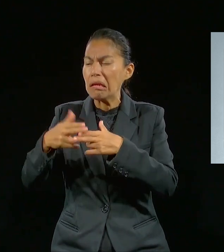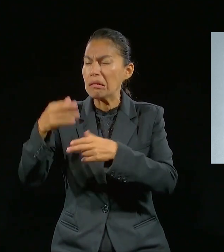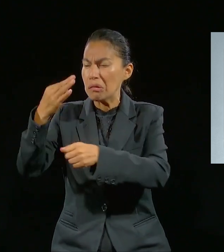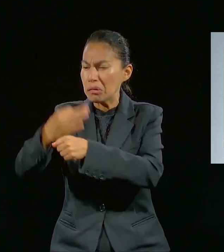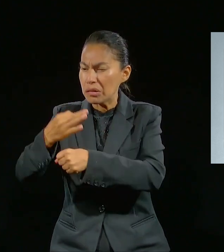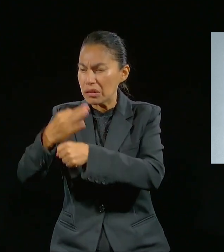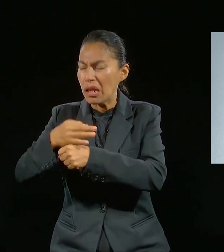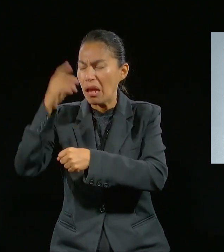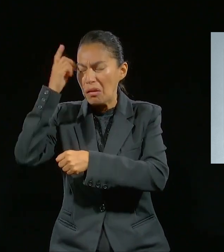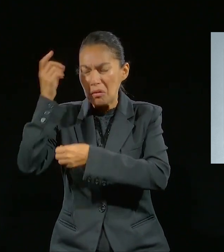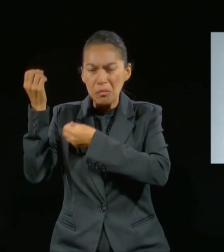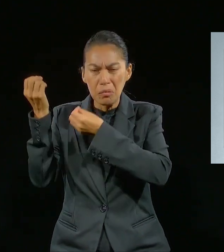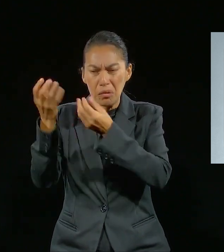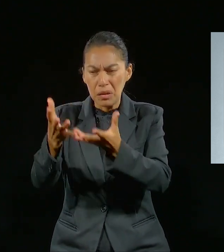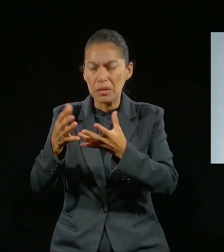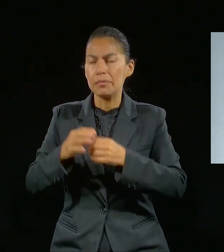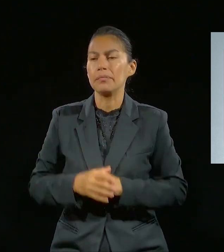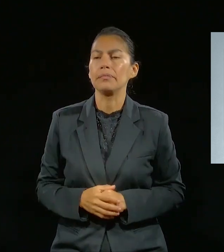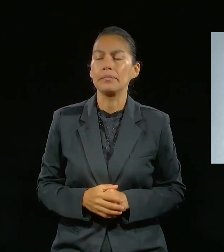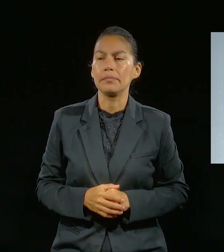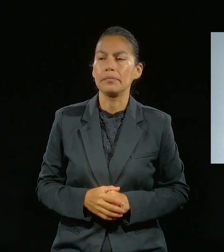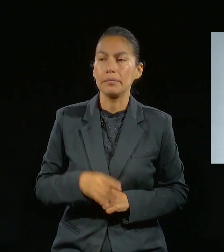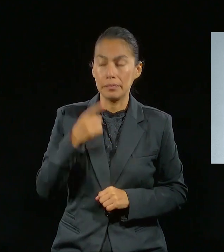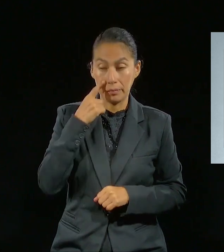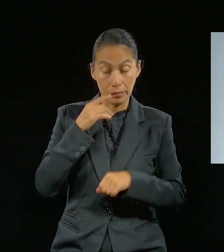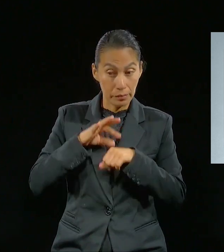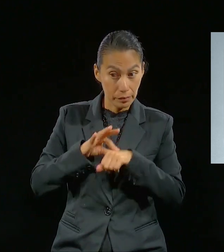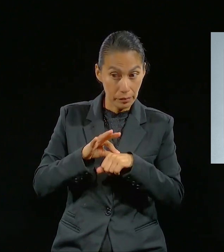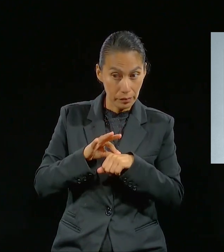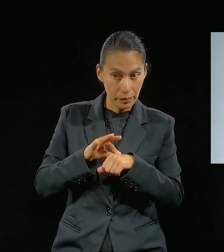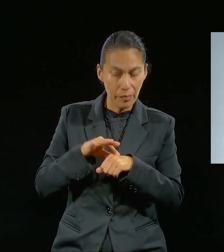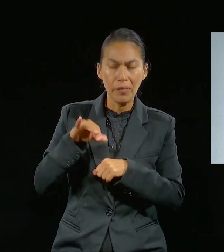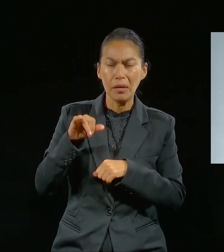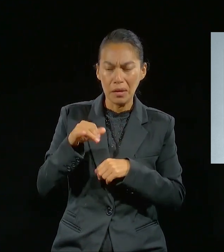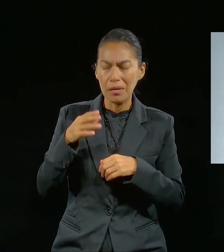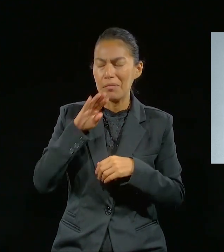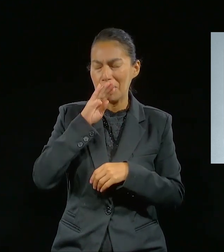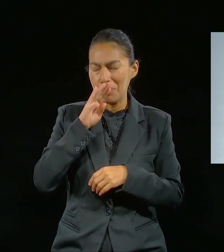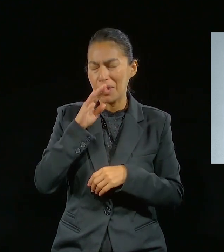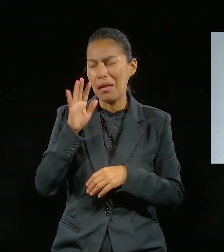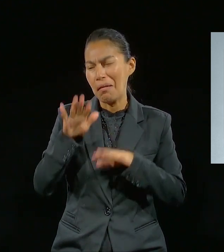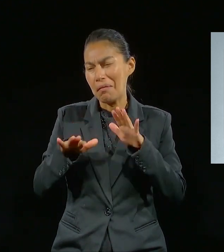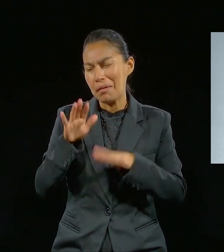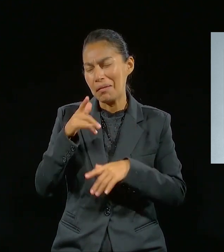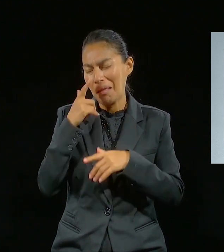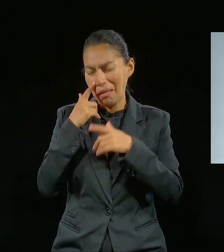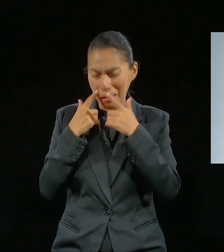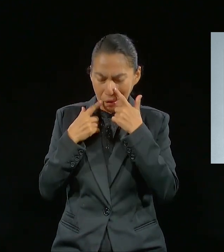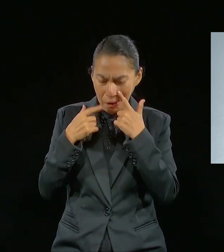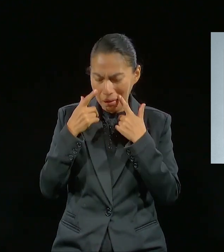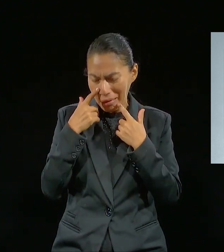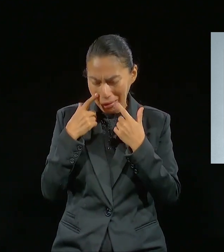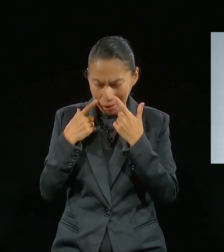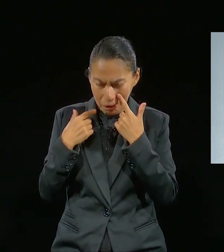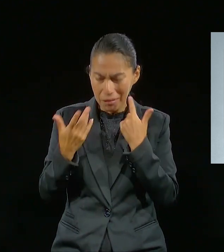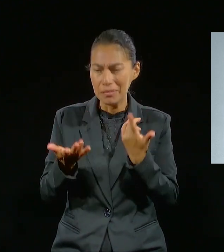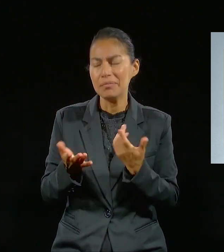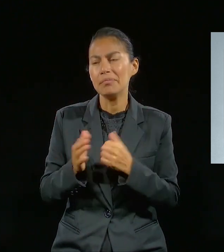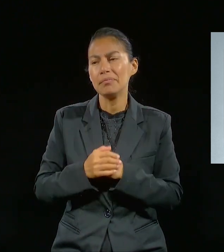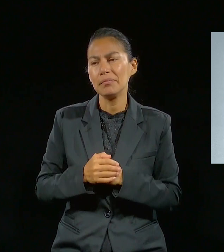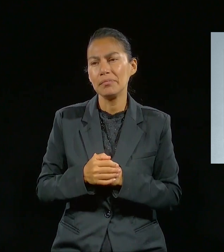proveer. Muchas gracias. Amén. Digo, ¿ya viste cómo? Dice, sí, mamá. Y llora, a veces se pone a llorar. Ay, mamá, es que a